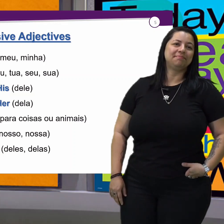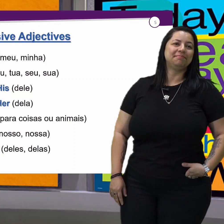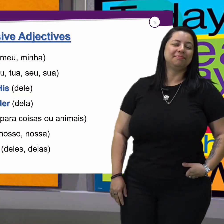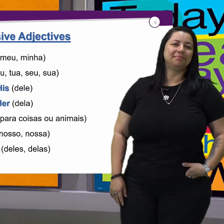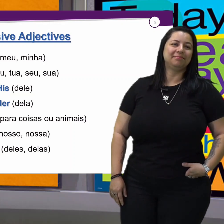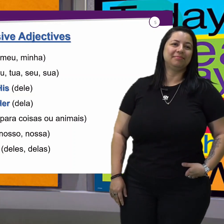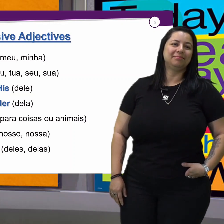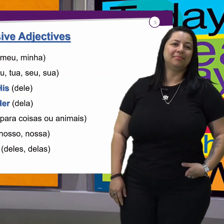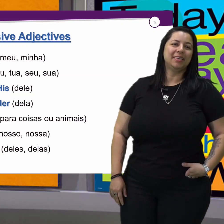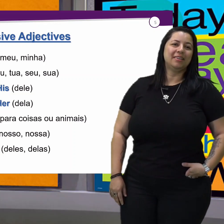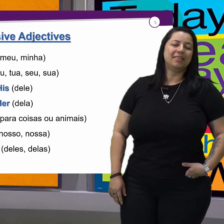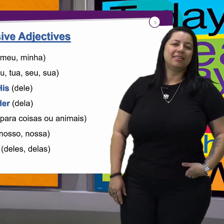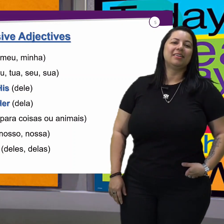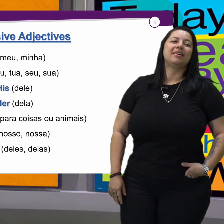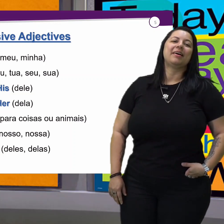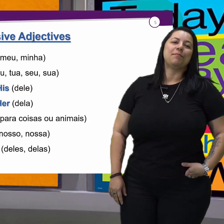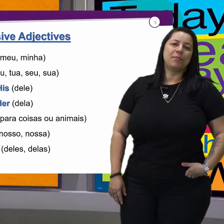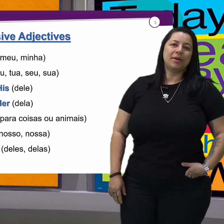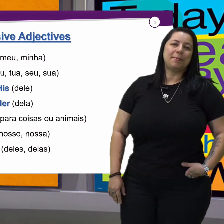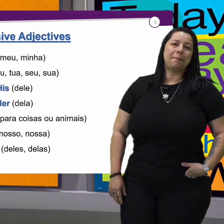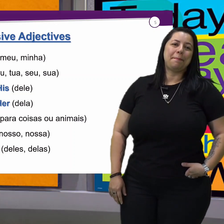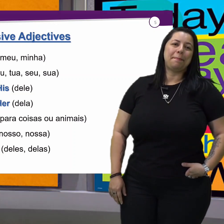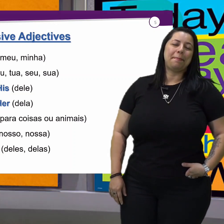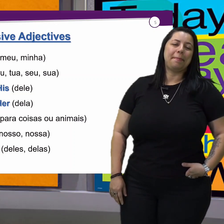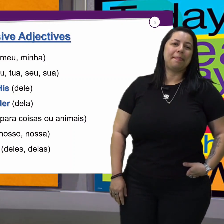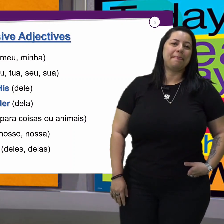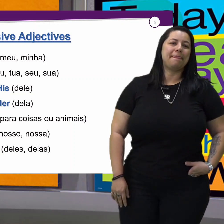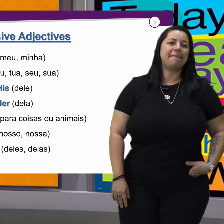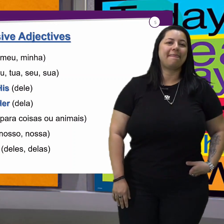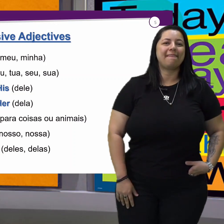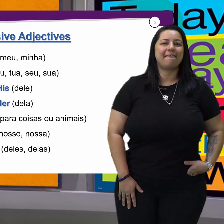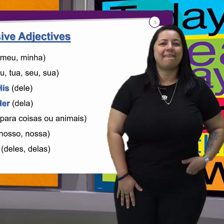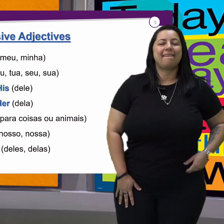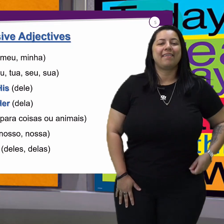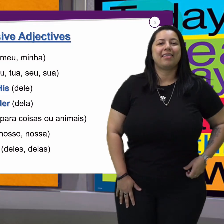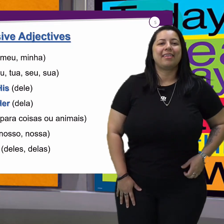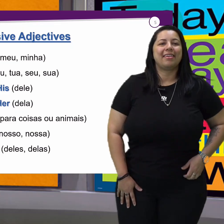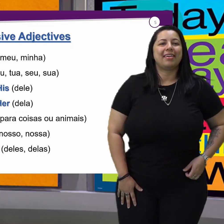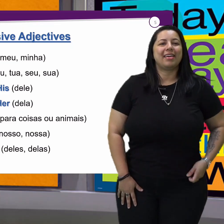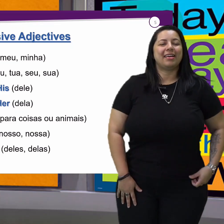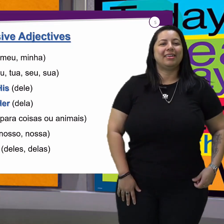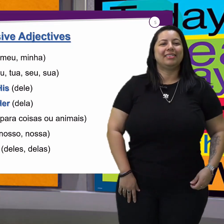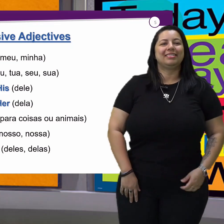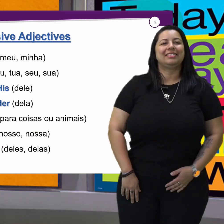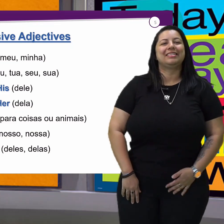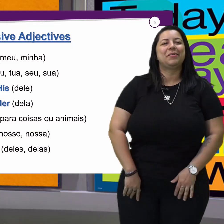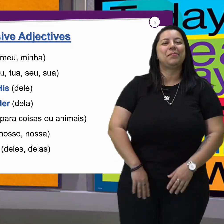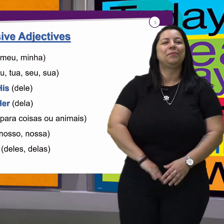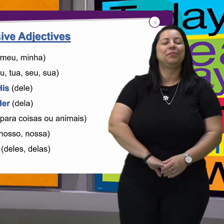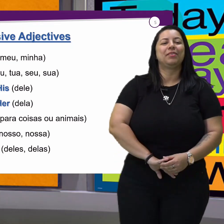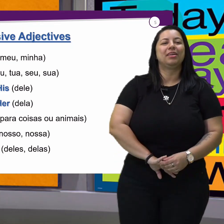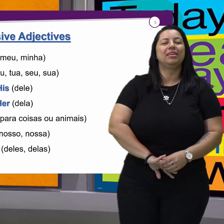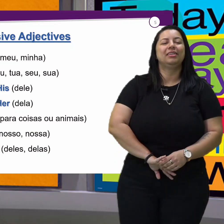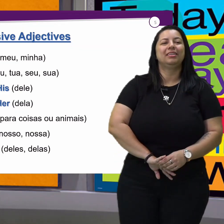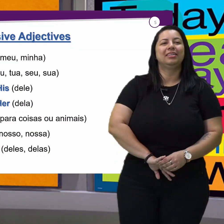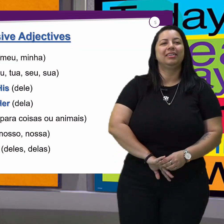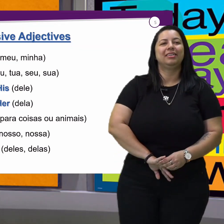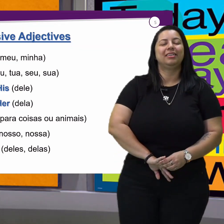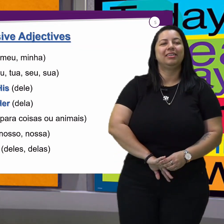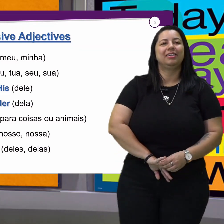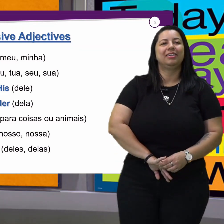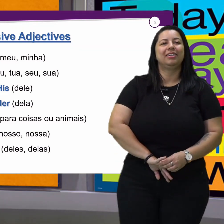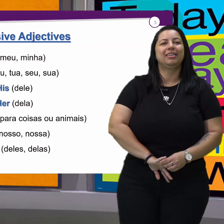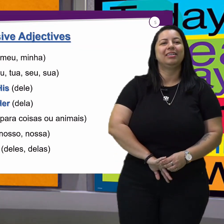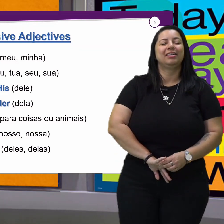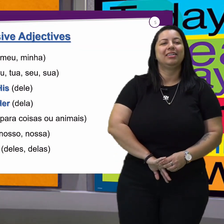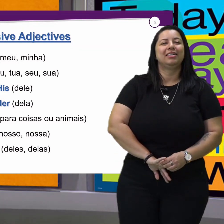our, their. Gente, não é difícil de pronunciar, muito fácil de pronunciar. E a tradução